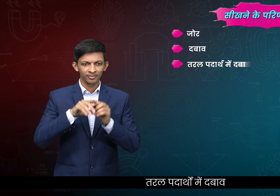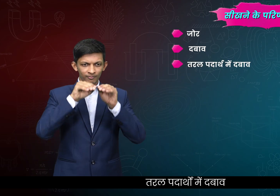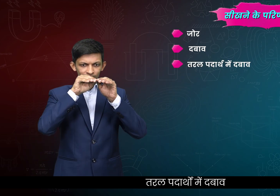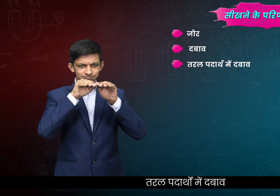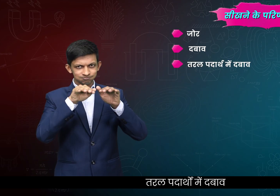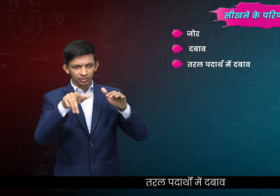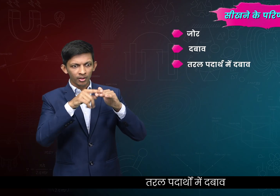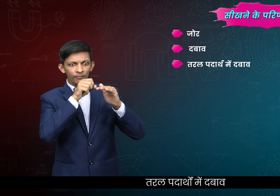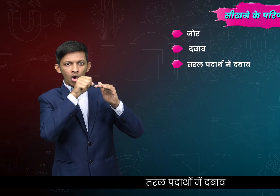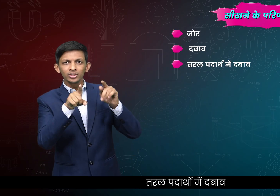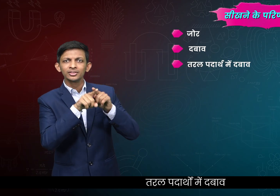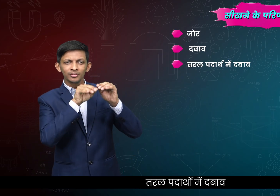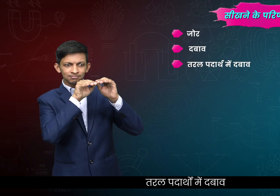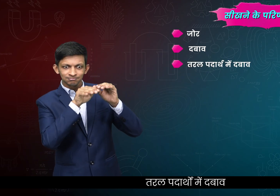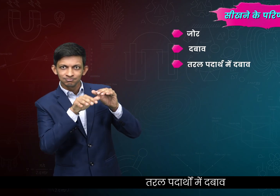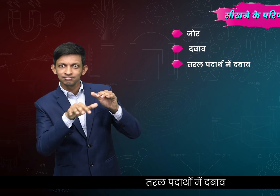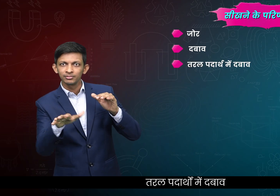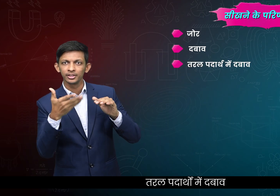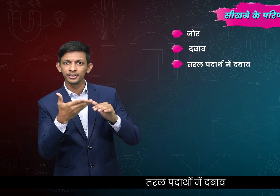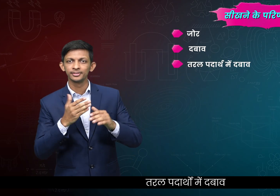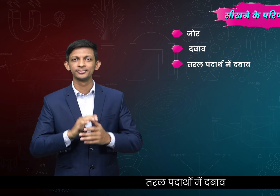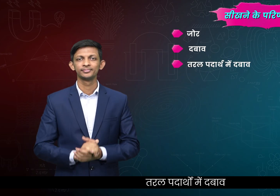तरल पदार्थों में दबाव,